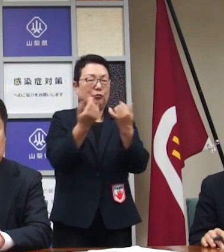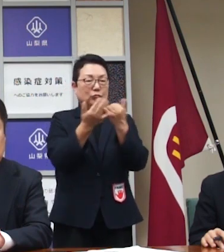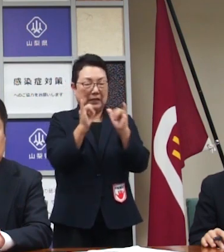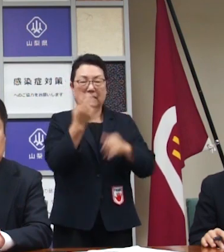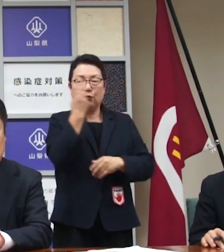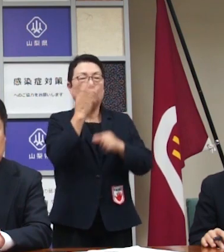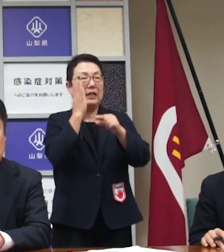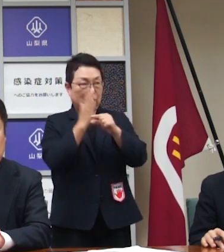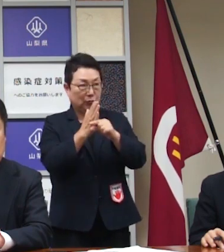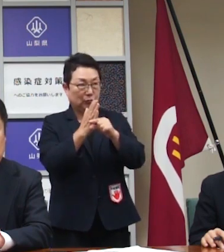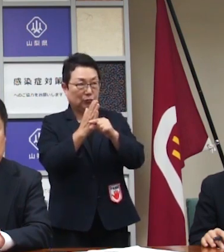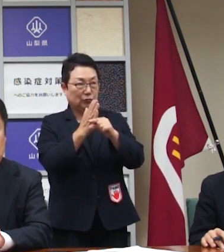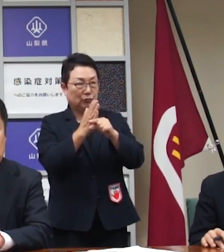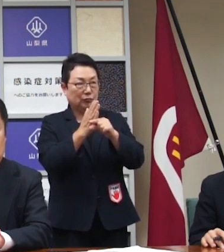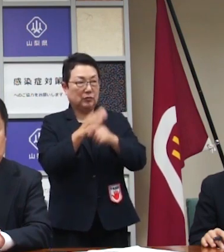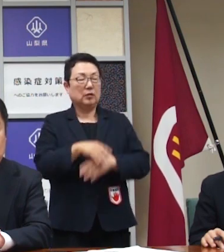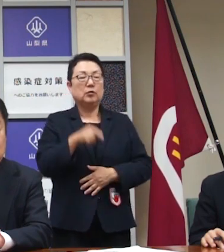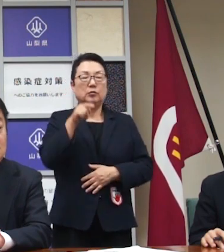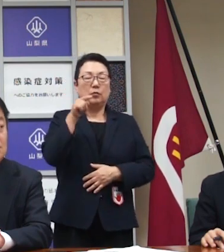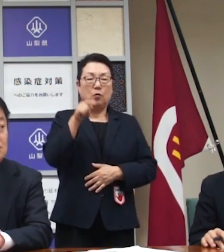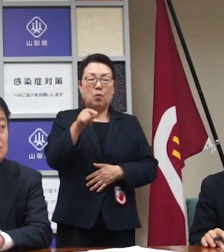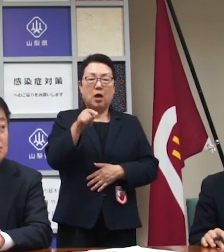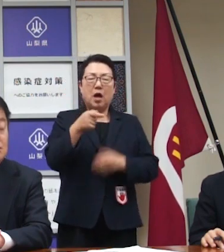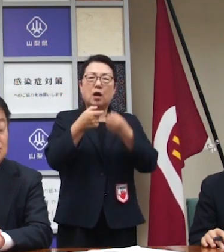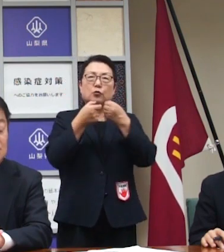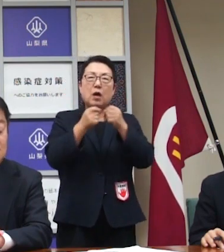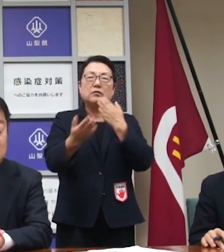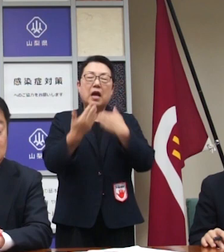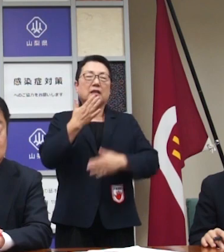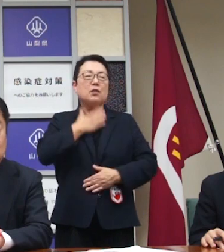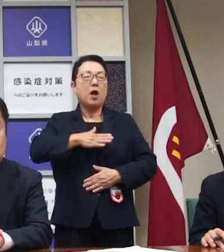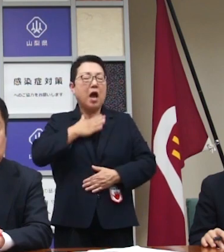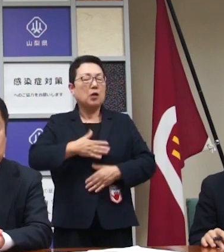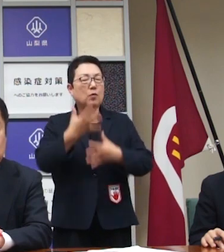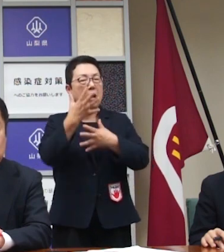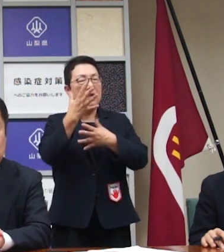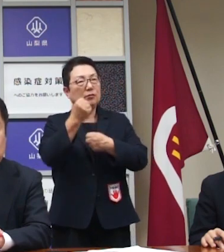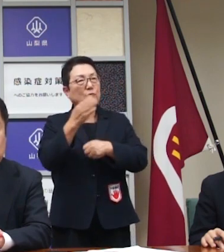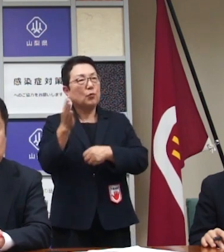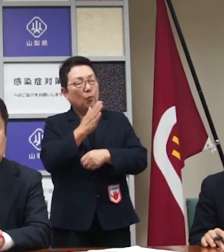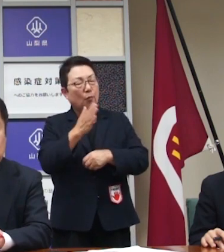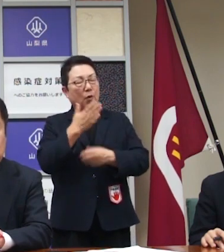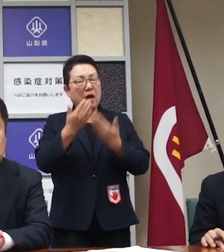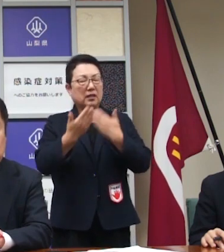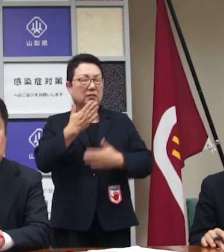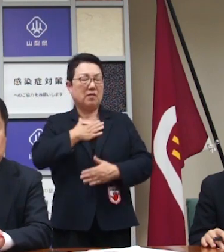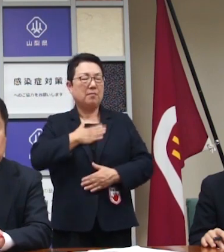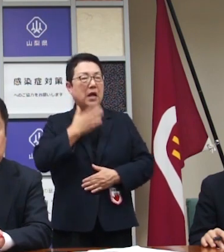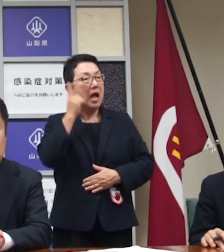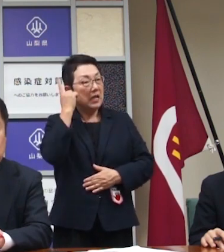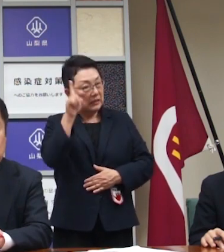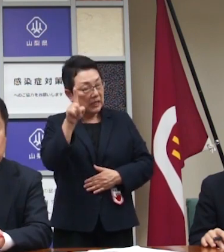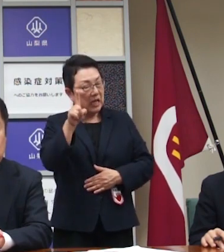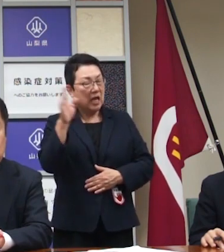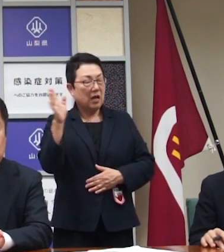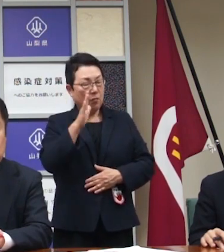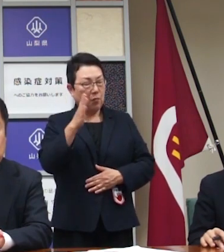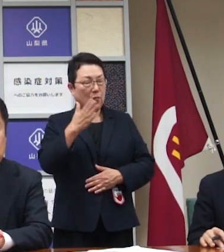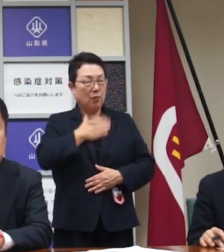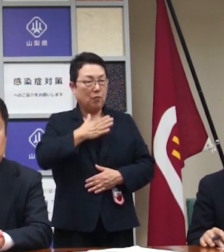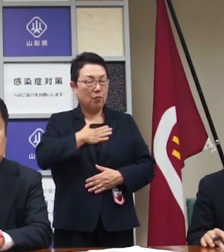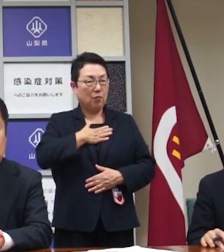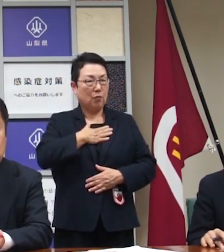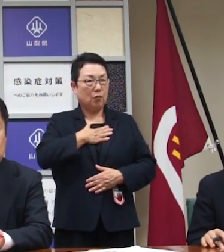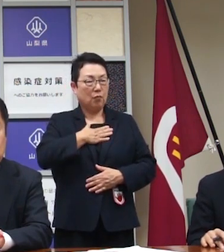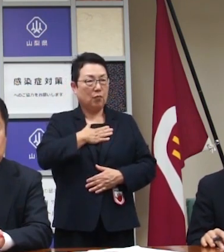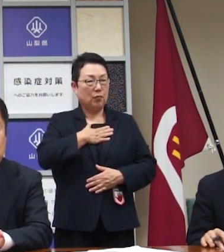ども、そこは詳しく出るっていうのはどれくらいの時間でこうはっきりするところなんでしょうか。明日10ぐらいには濃